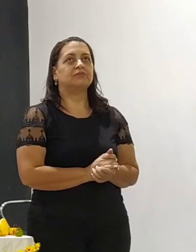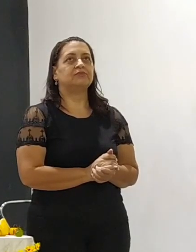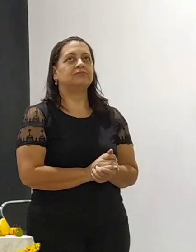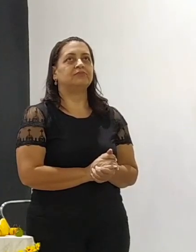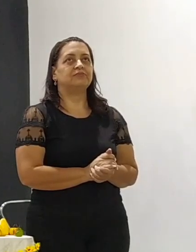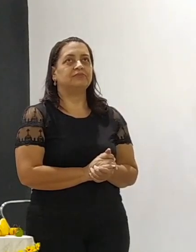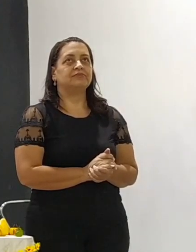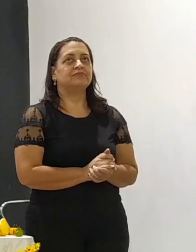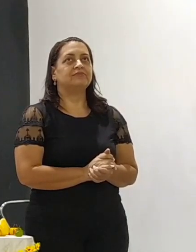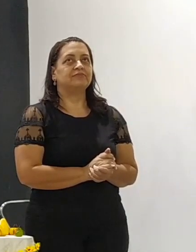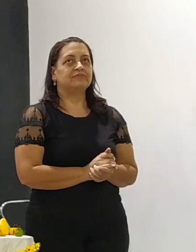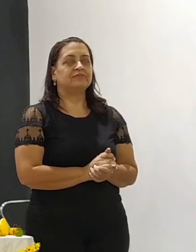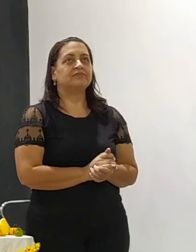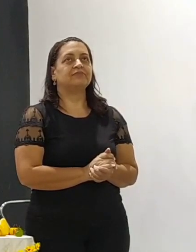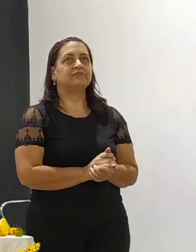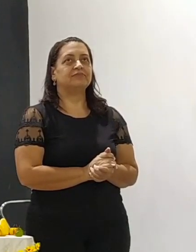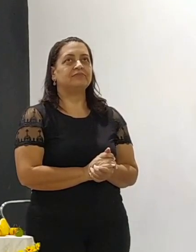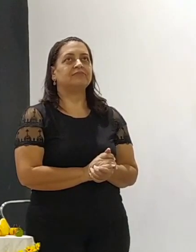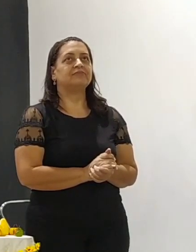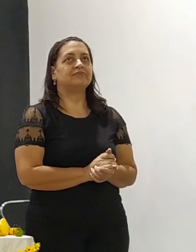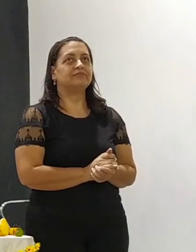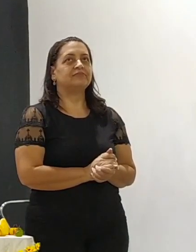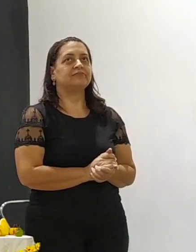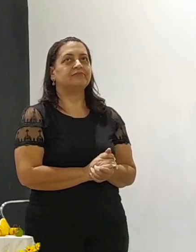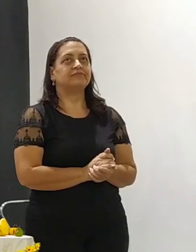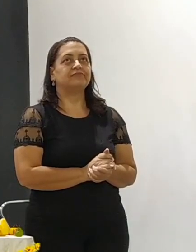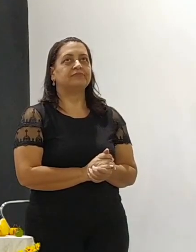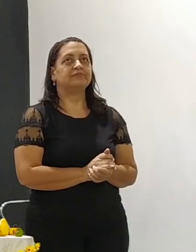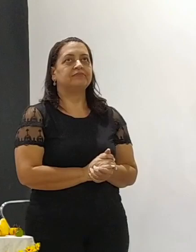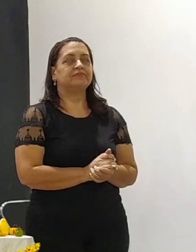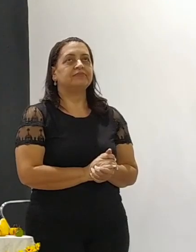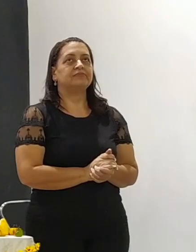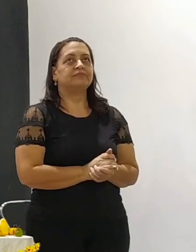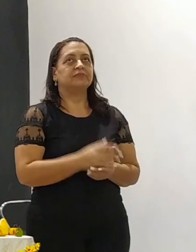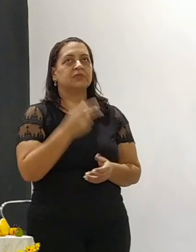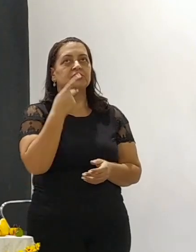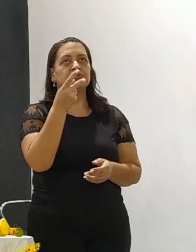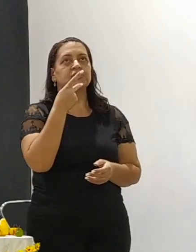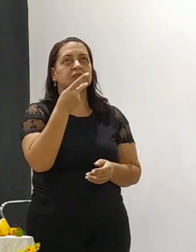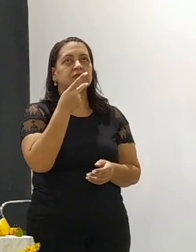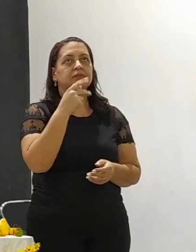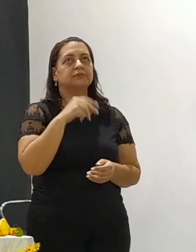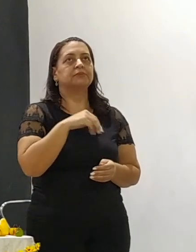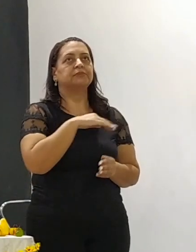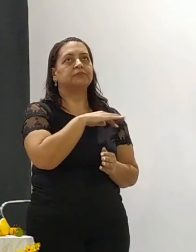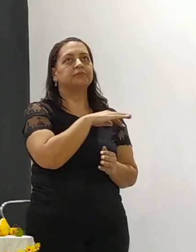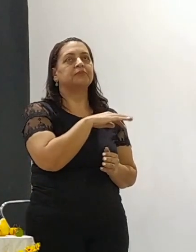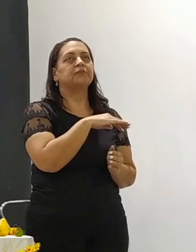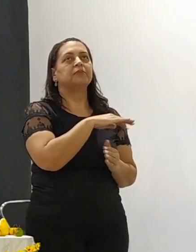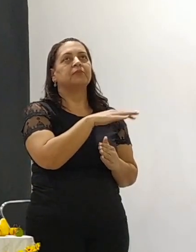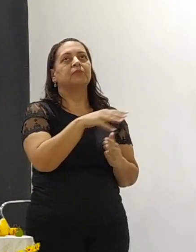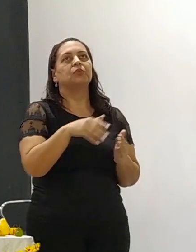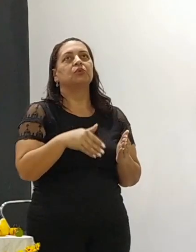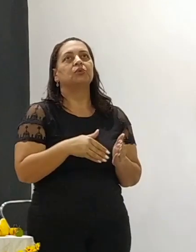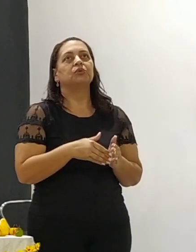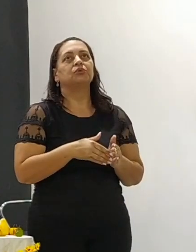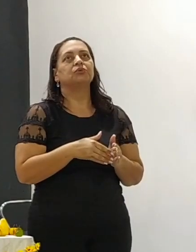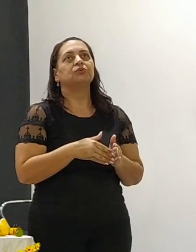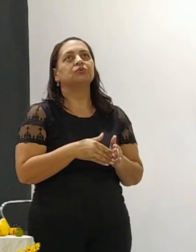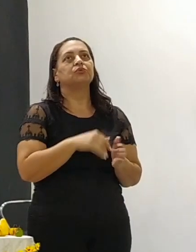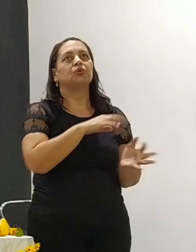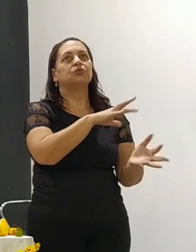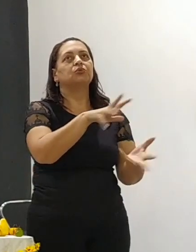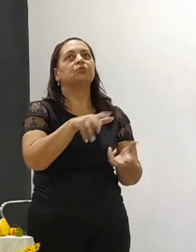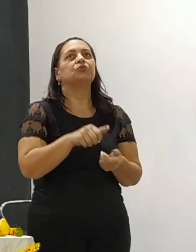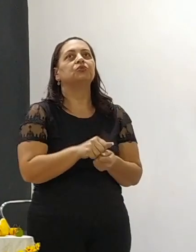Marcos capítulo 16, de 15 a 18. O texto vai dizer: e disse, Jesus falando: